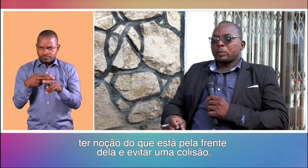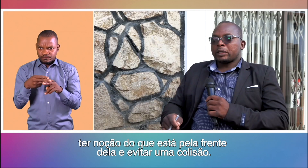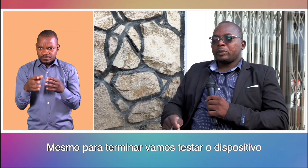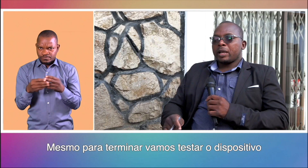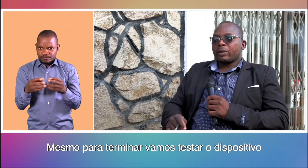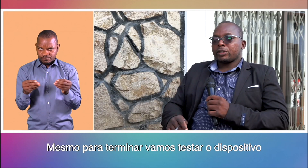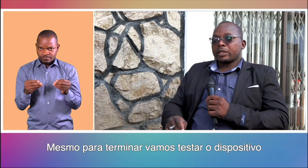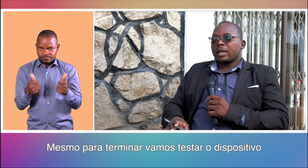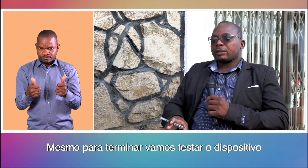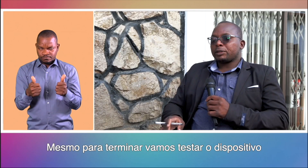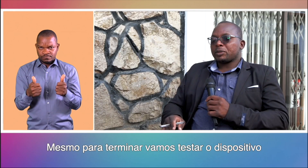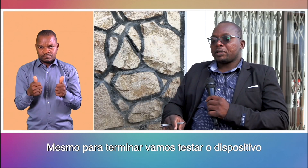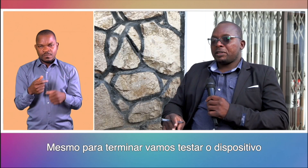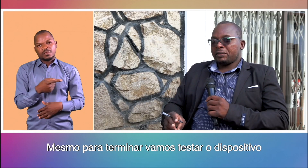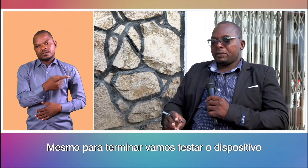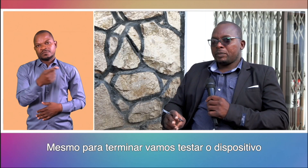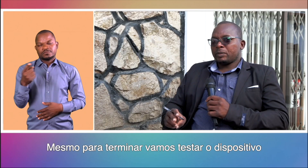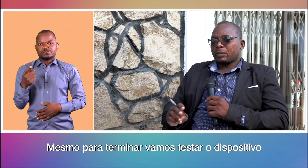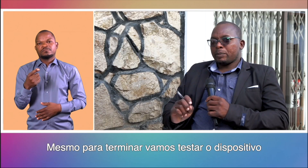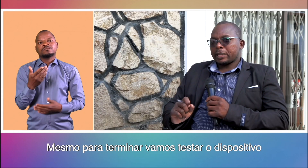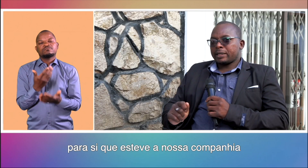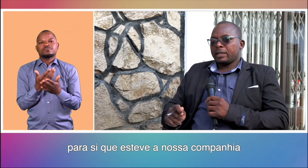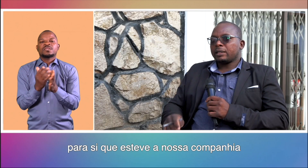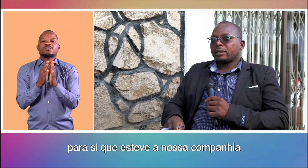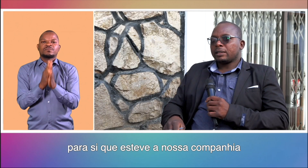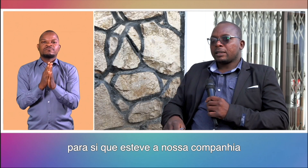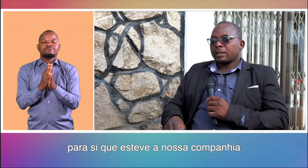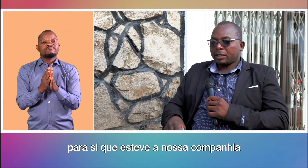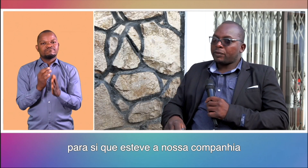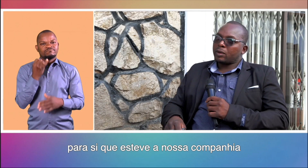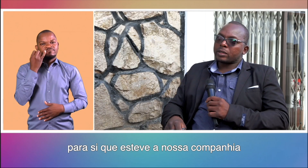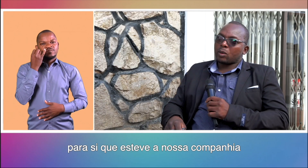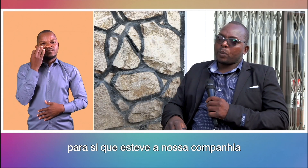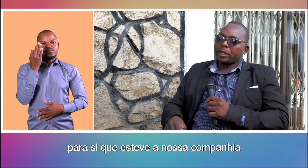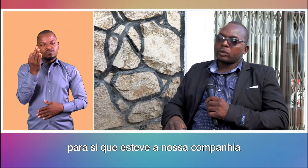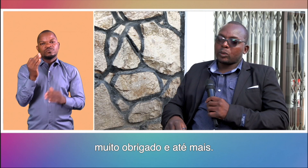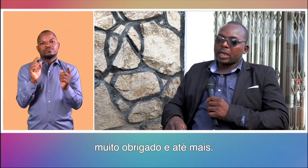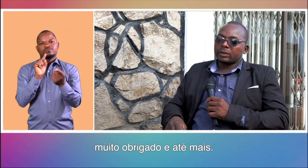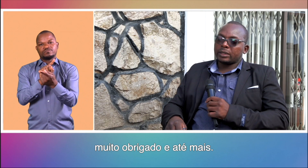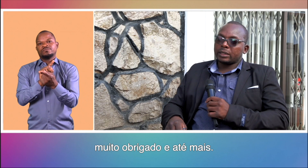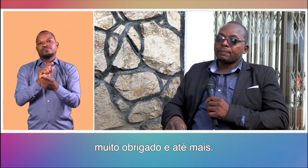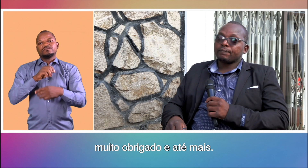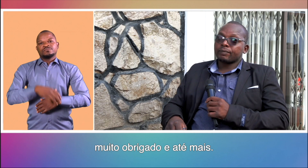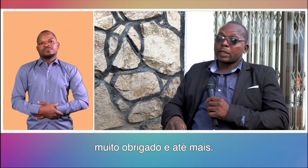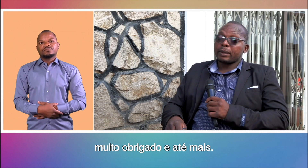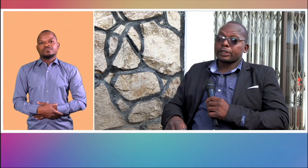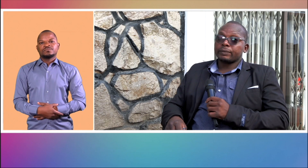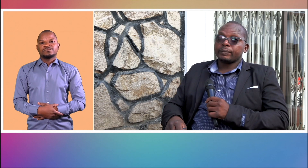para terminar, vamos testar o dispositivo para si, que esteve em nossa companhia. Muito obrigado e até mais.